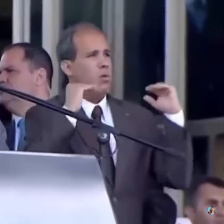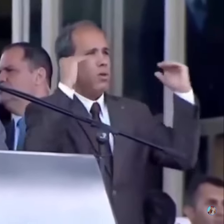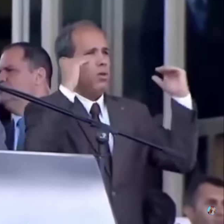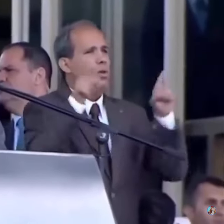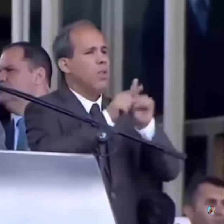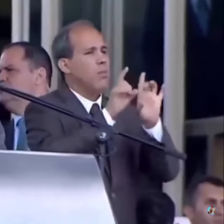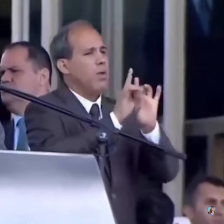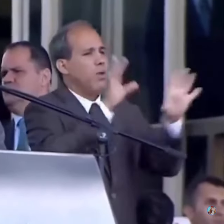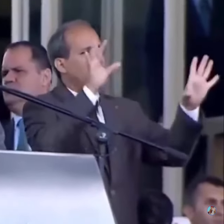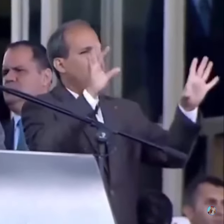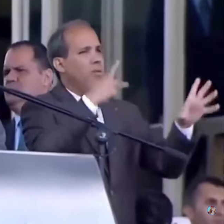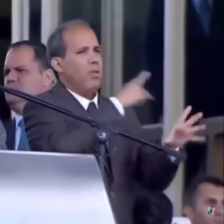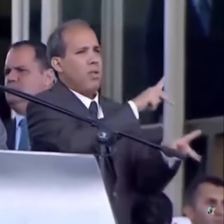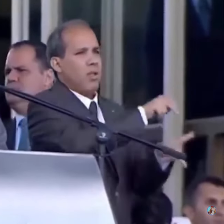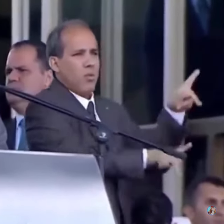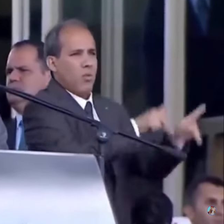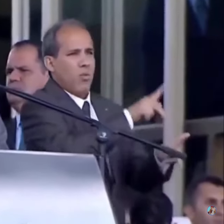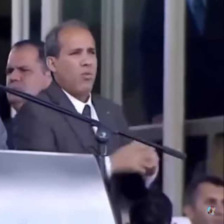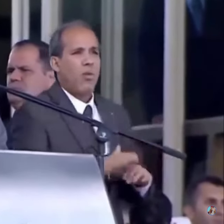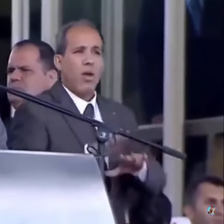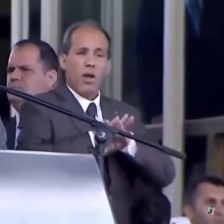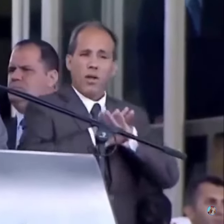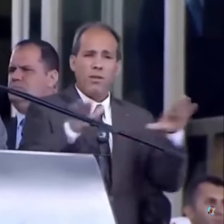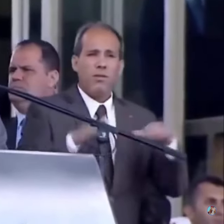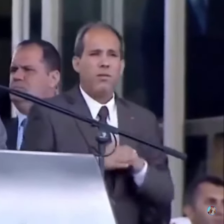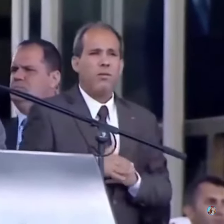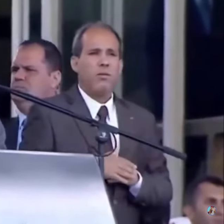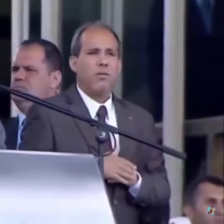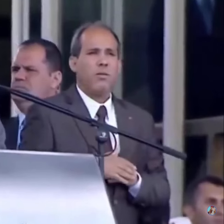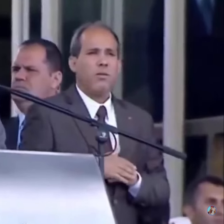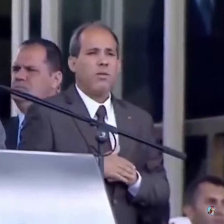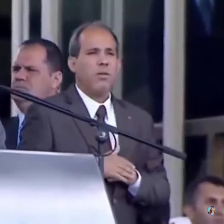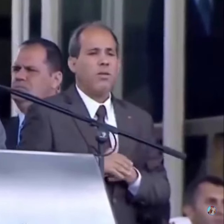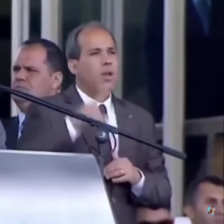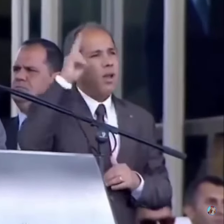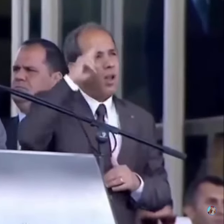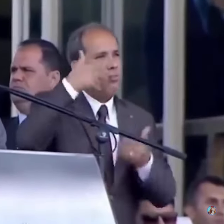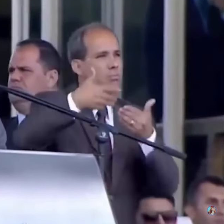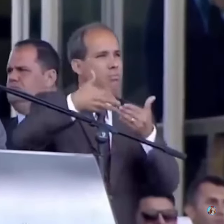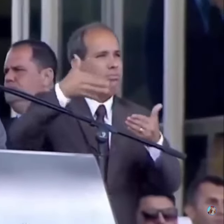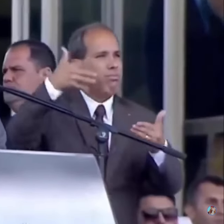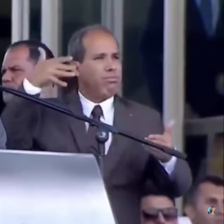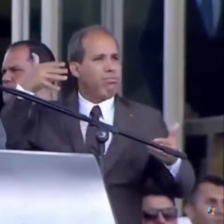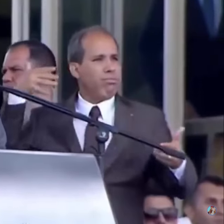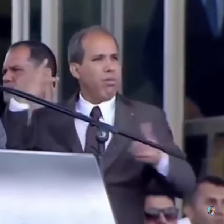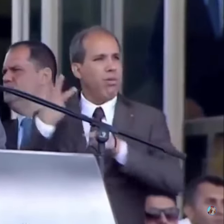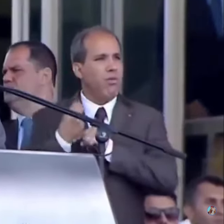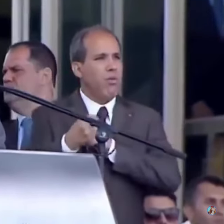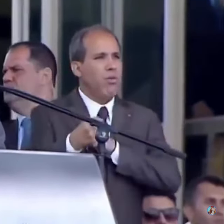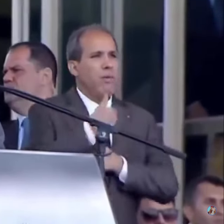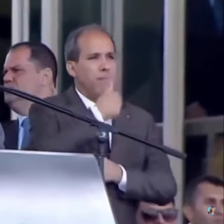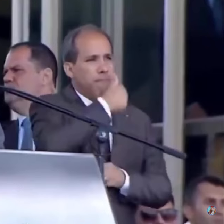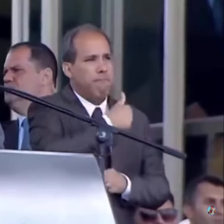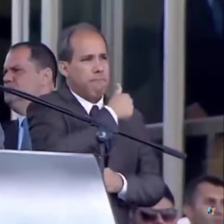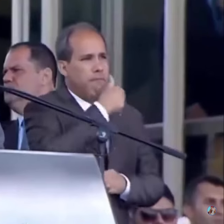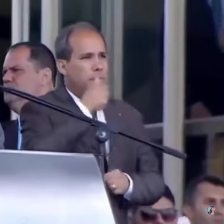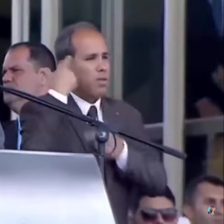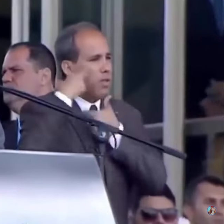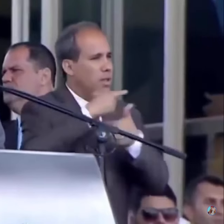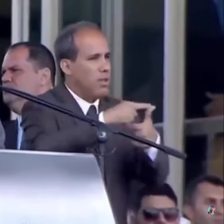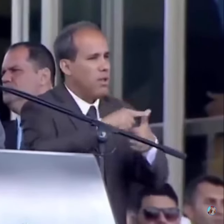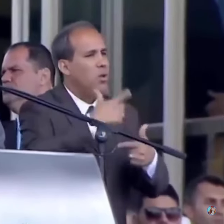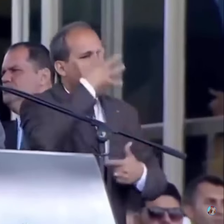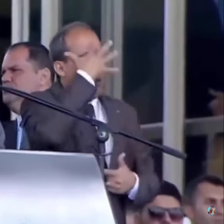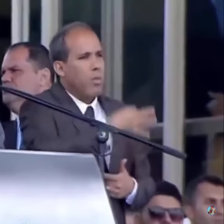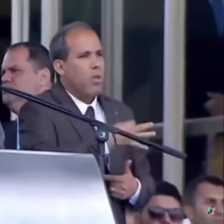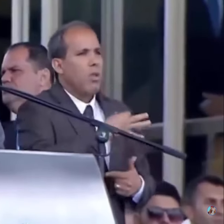povo. Assim, cara, contemplando um passado de glórias, tradições e sacrifícios, compreendemos e